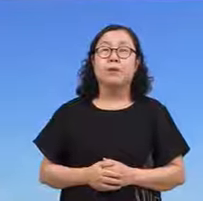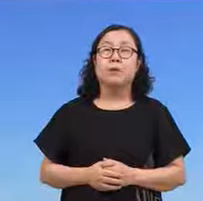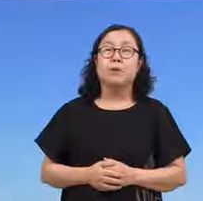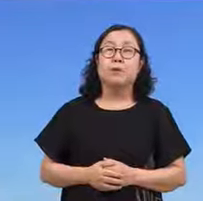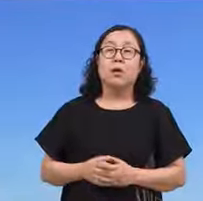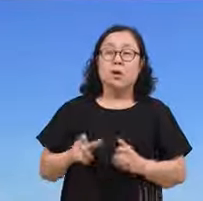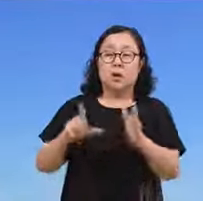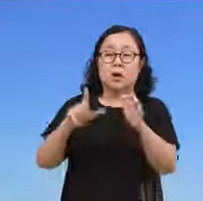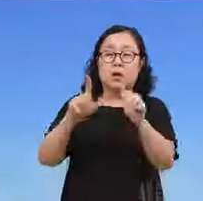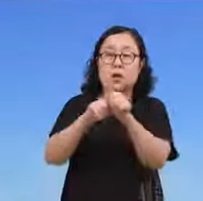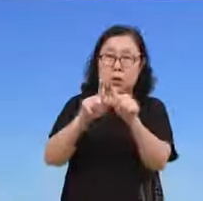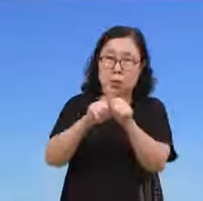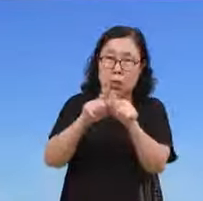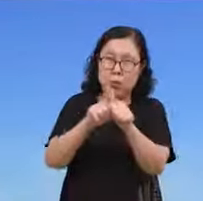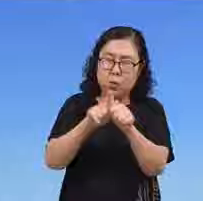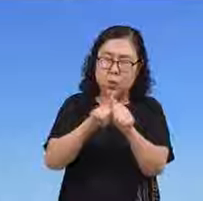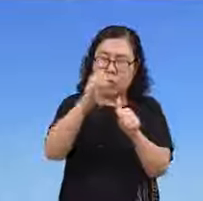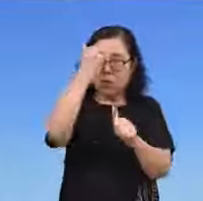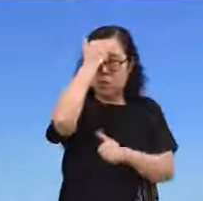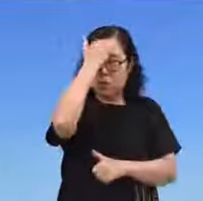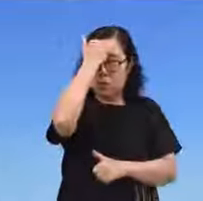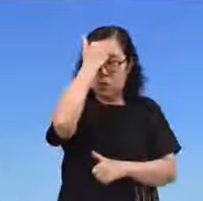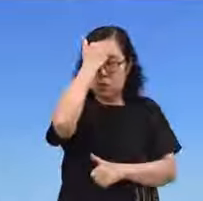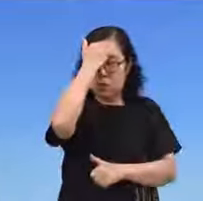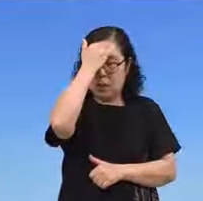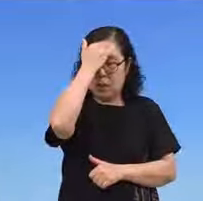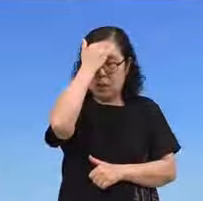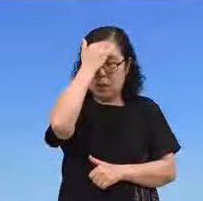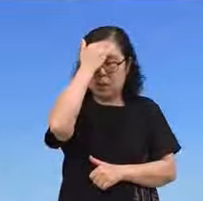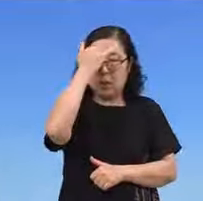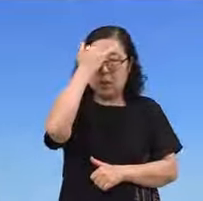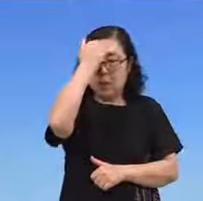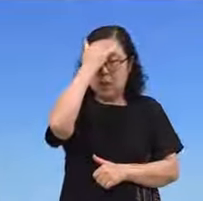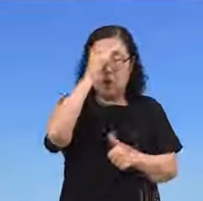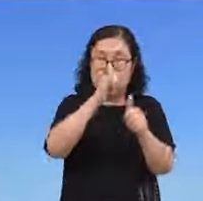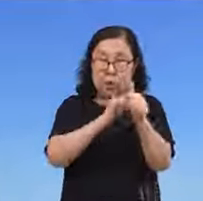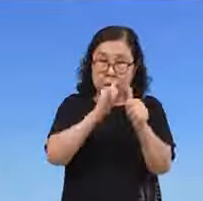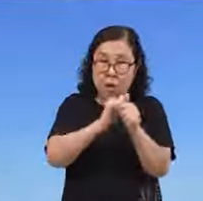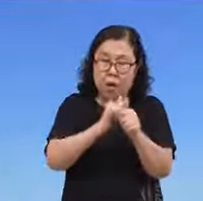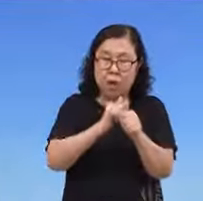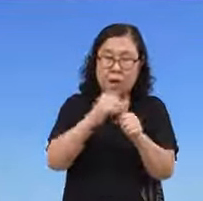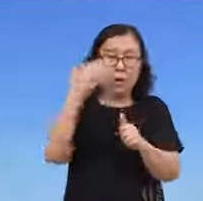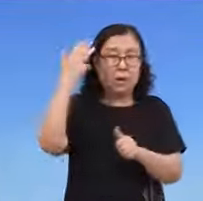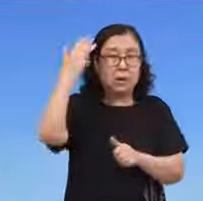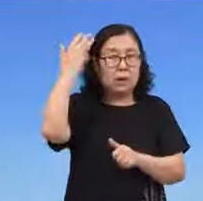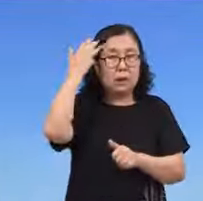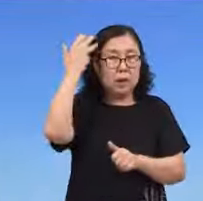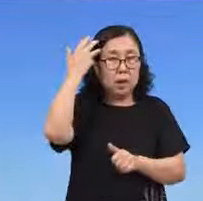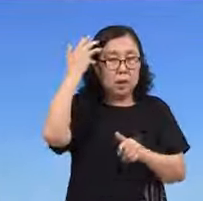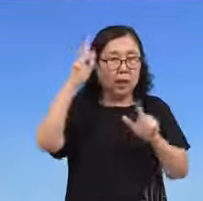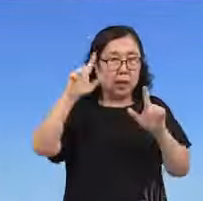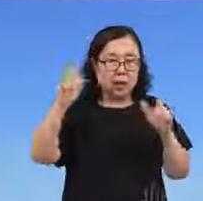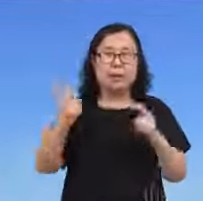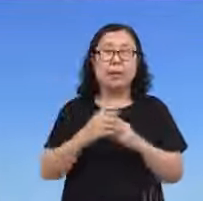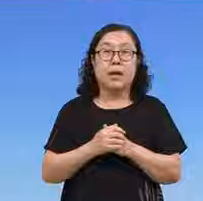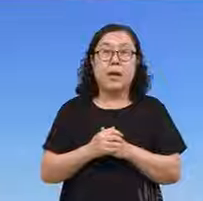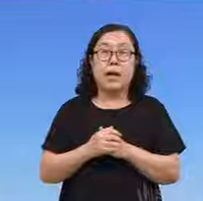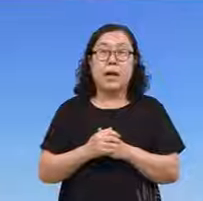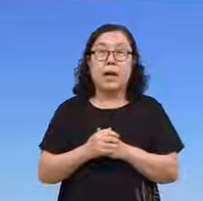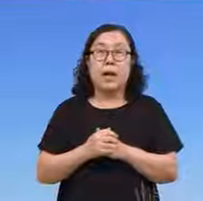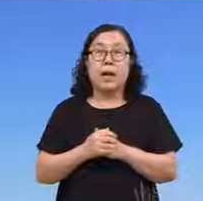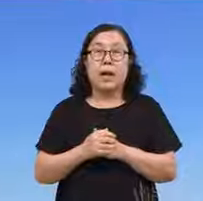우리가 알아야 되는 게 뭐냐? 기독교는요 어떤 윤리나 도덕이나 철학이 아니고요, 우리 기독교는요 실제 하시는